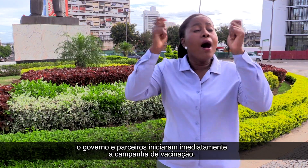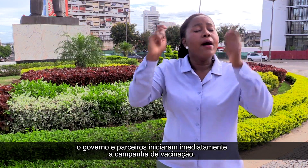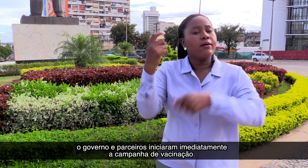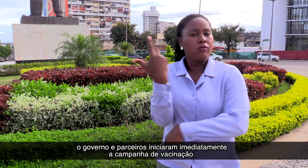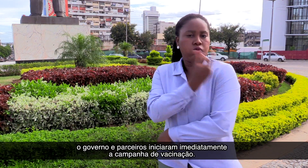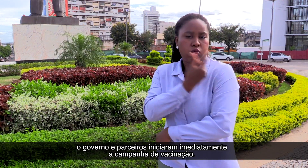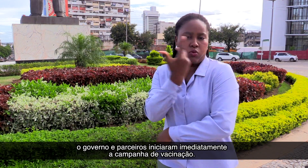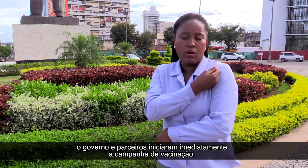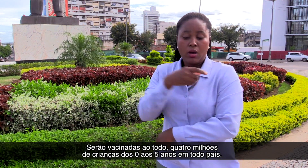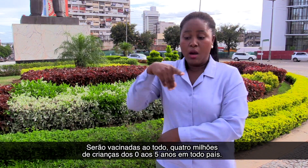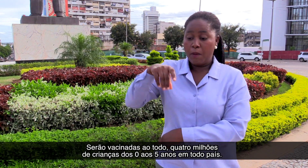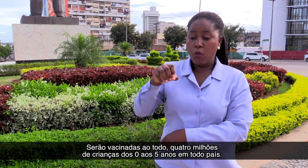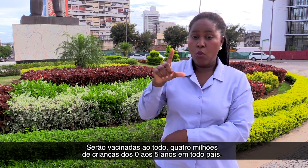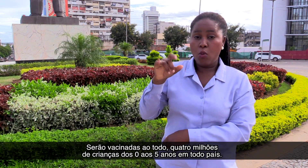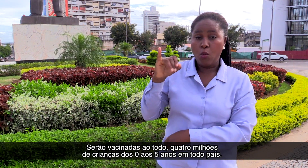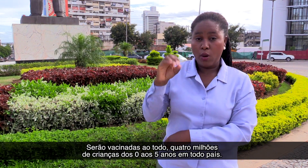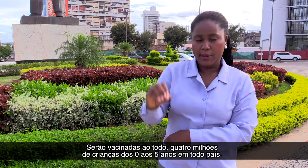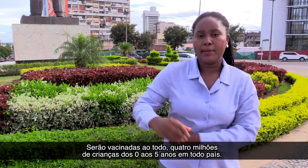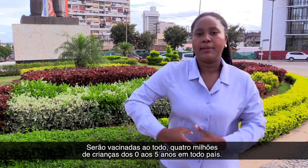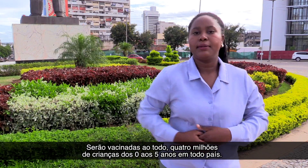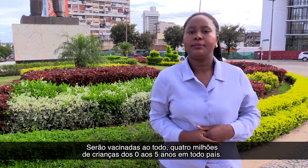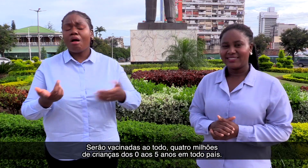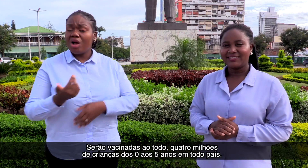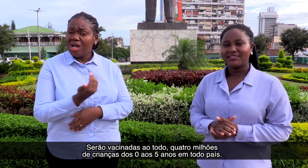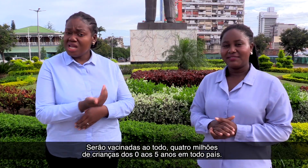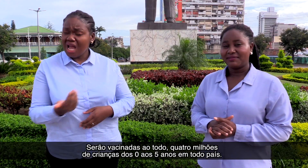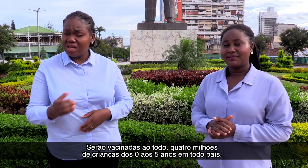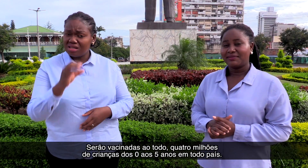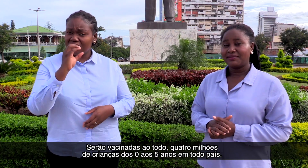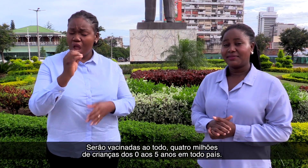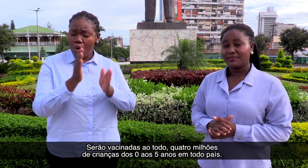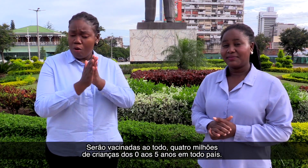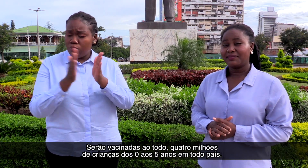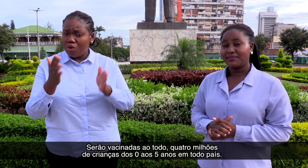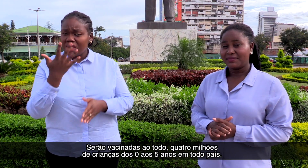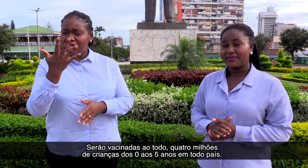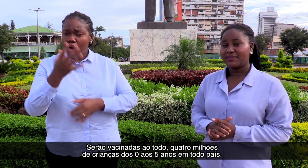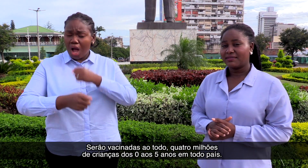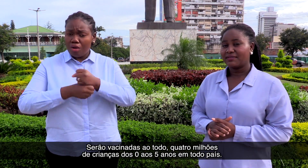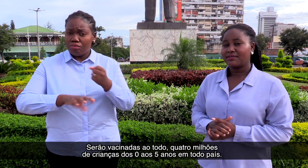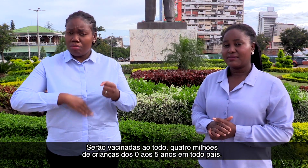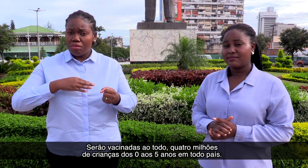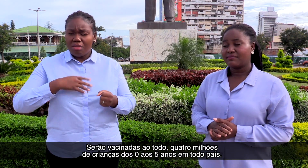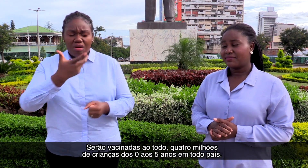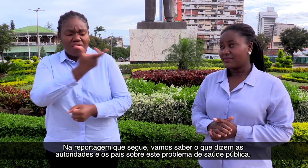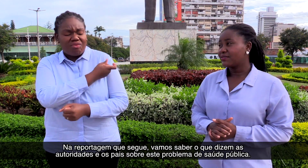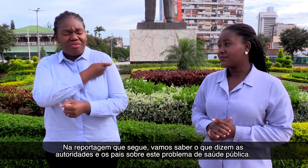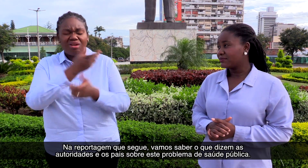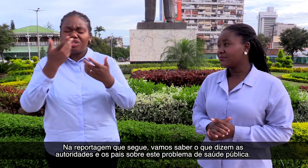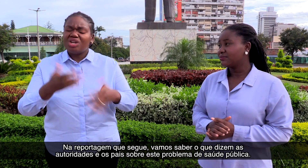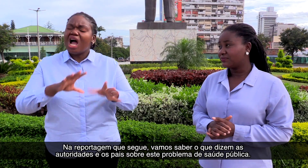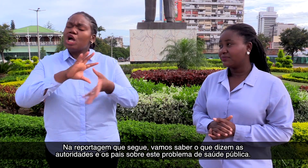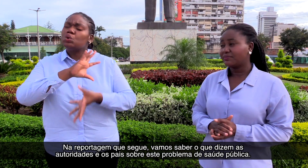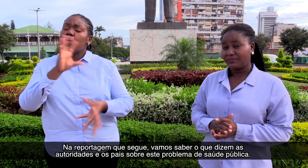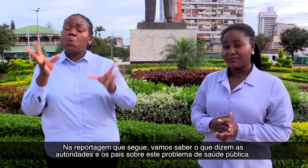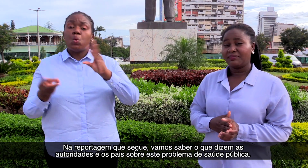vacinação. Serão vacinadas ao todo 4 milhões de crianças dos 0 aos 5 anos em todo o país. Na reportagem que